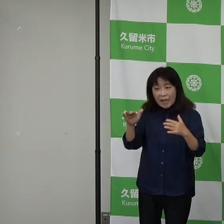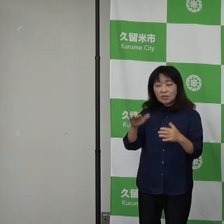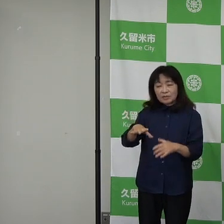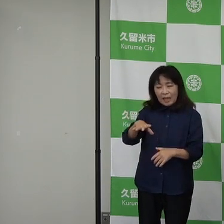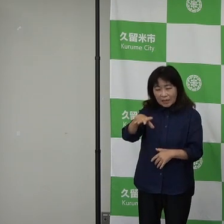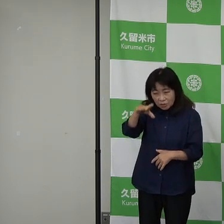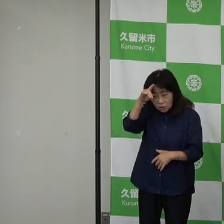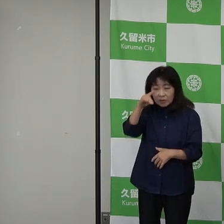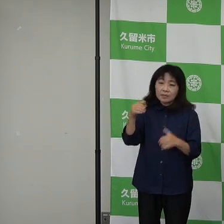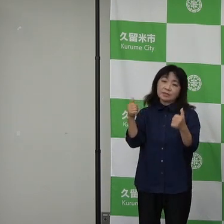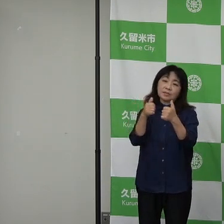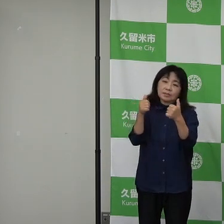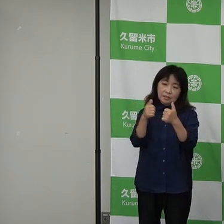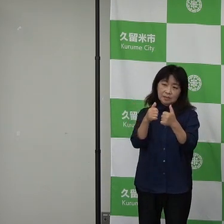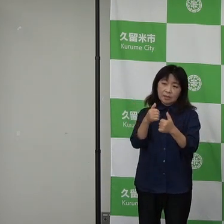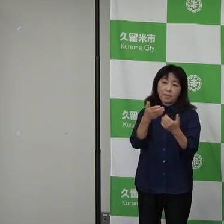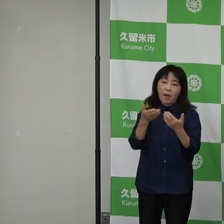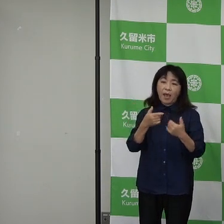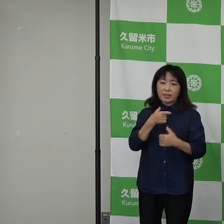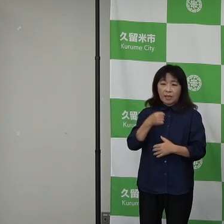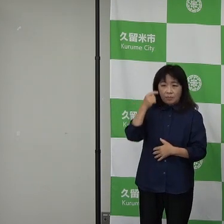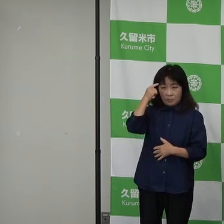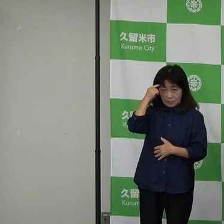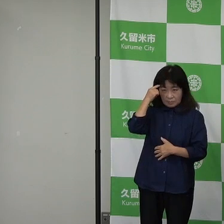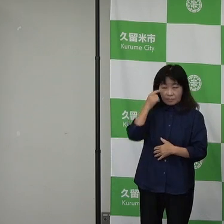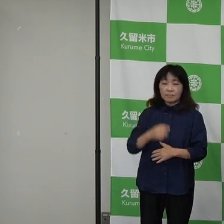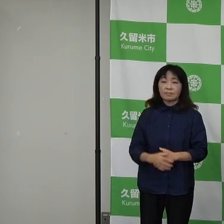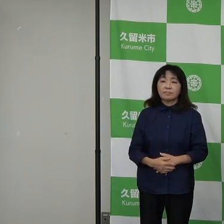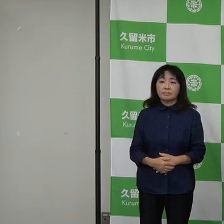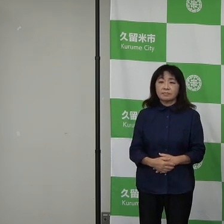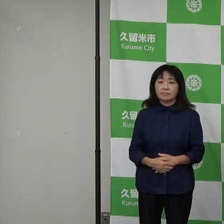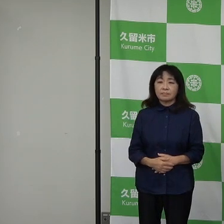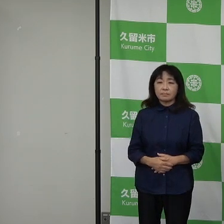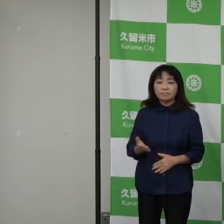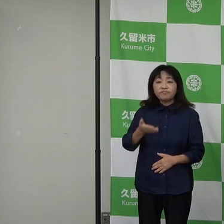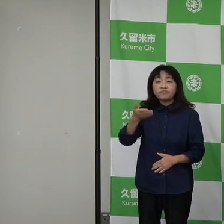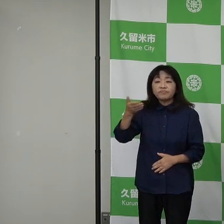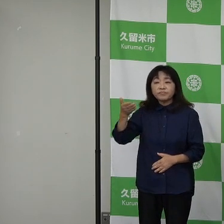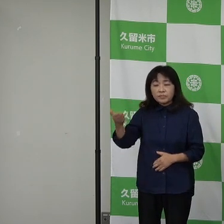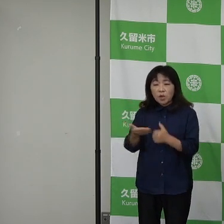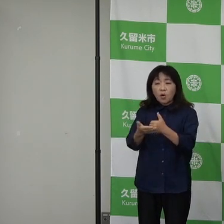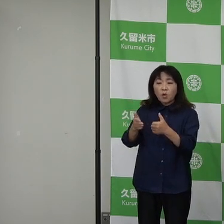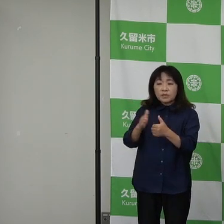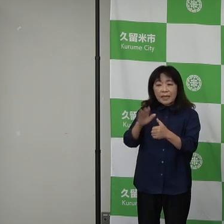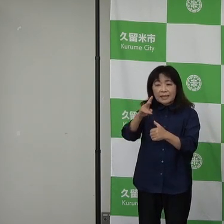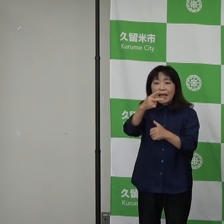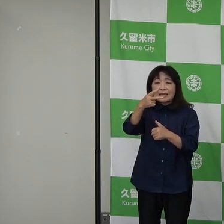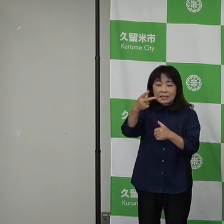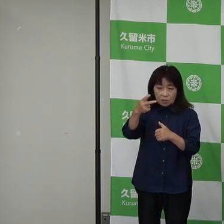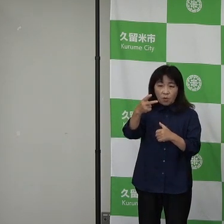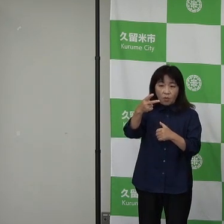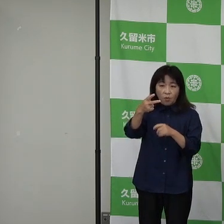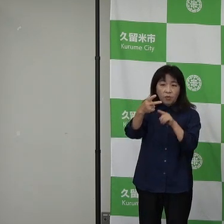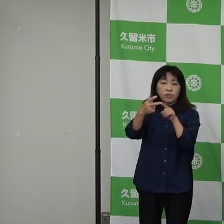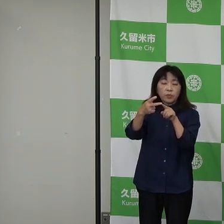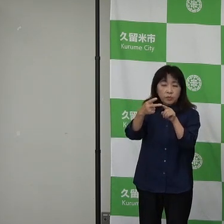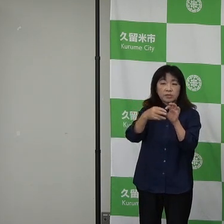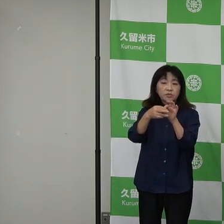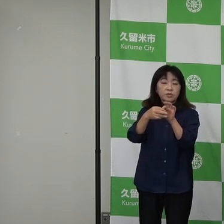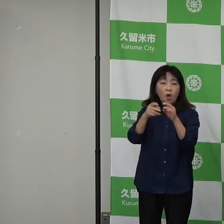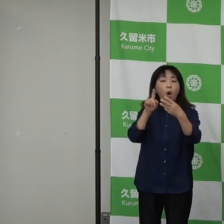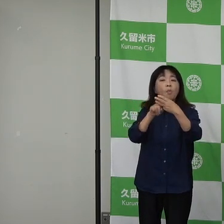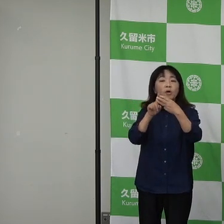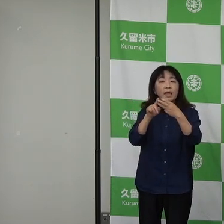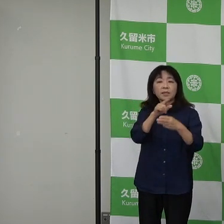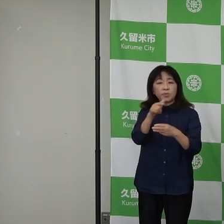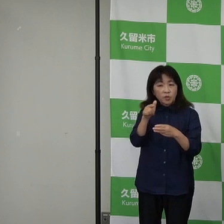審議をしていただくことになっております。次に補正第2号のおもてなしの主な